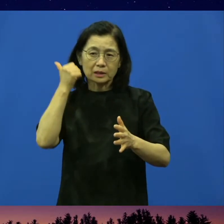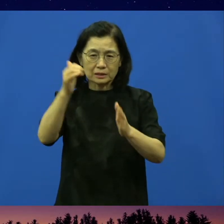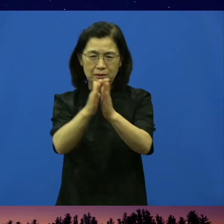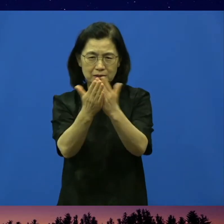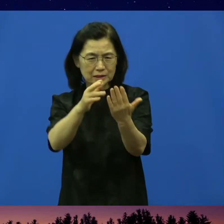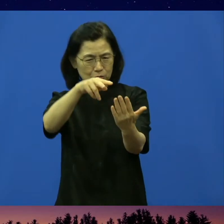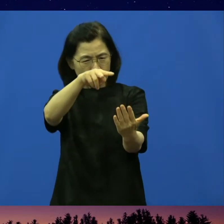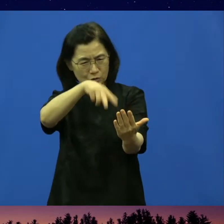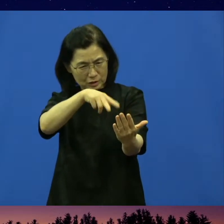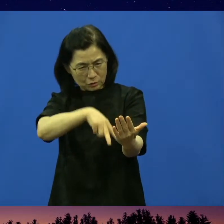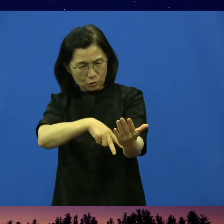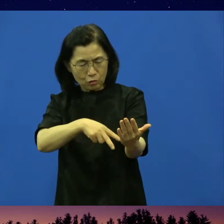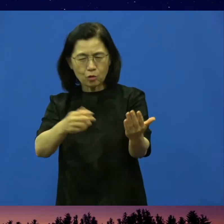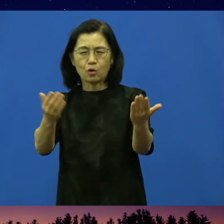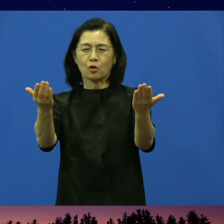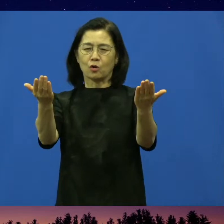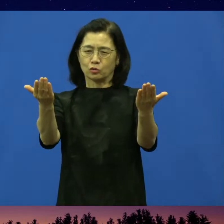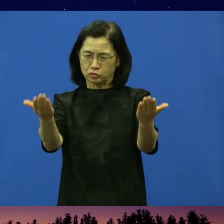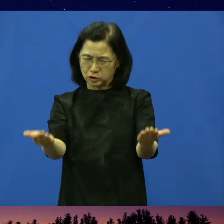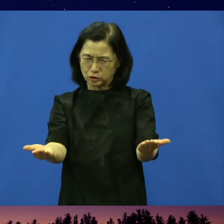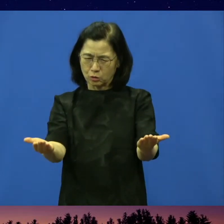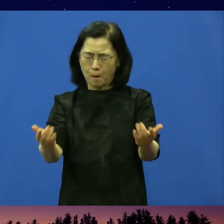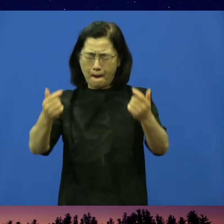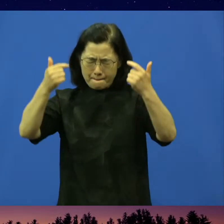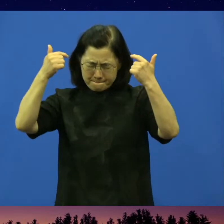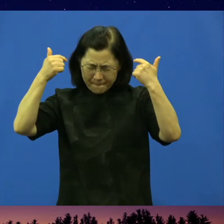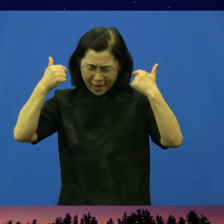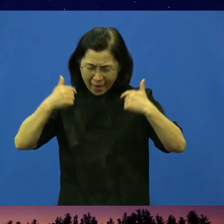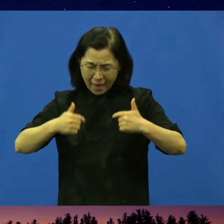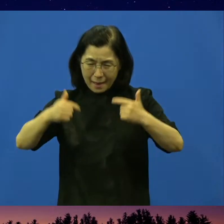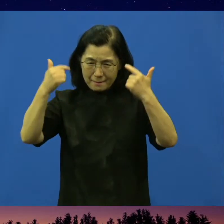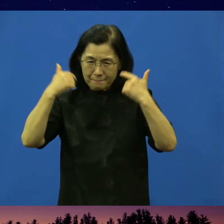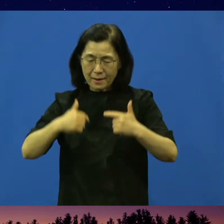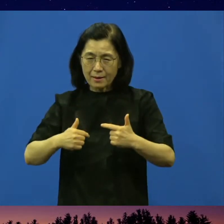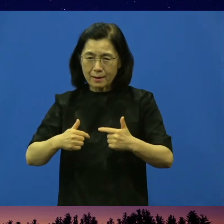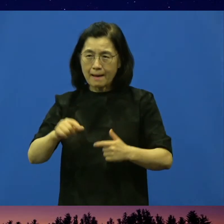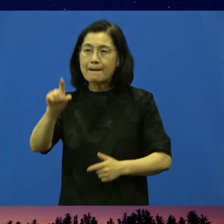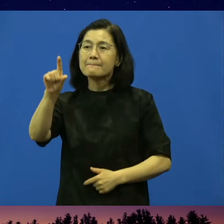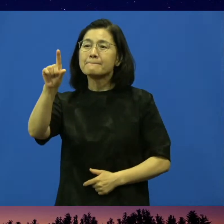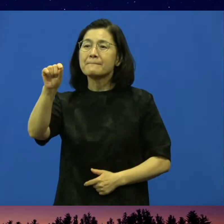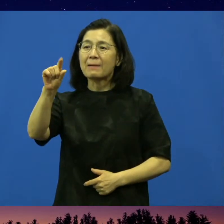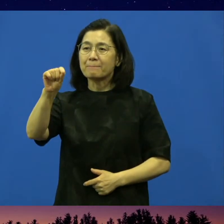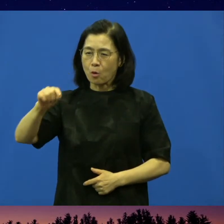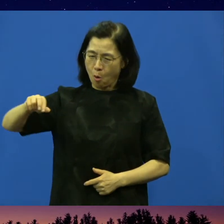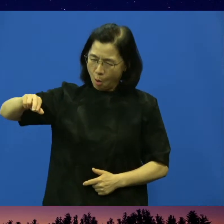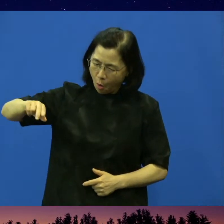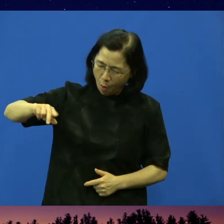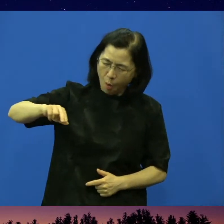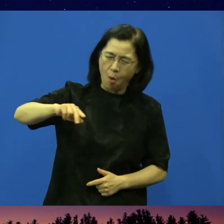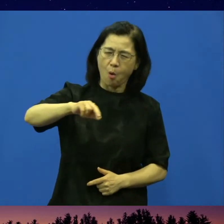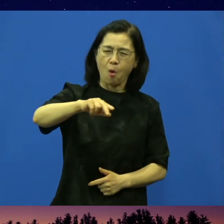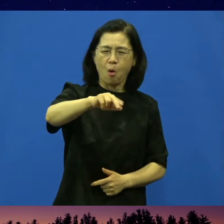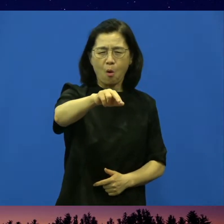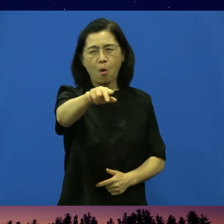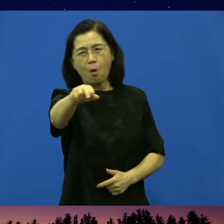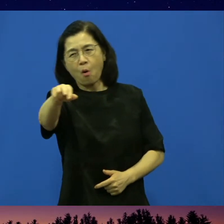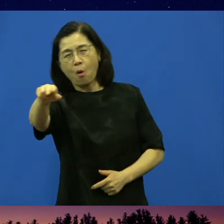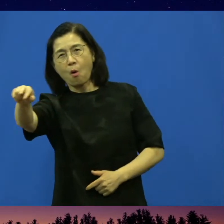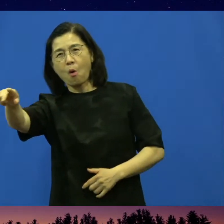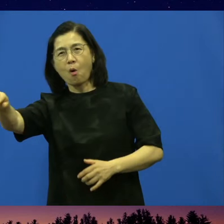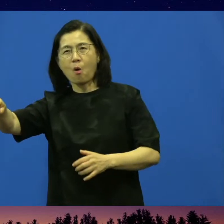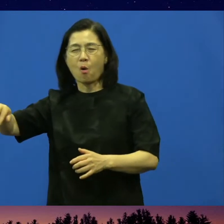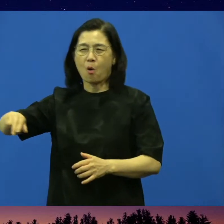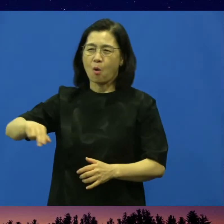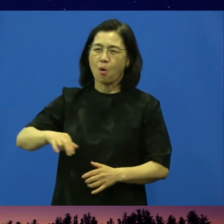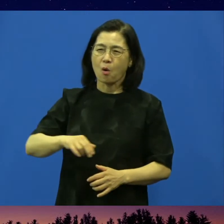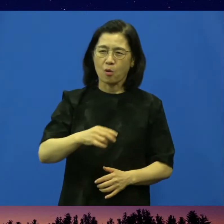또 걷기도 많이 했어요. 매일 10,000보 이상씩 걷고 그래서 제가 살은 안 쪘습니다. 그대로 몸무게 그대로